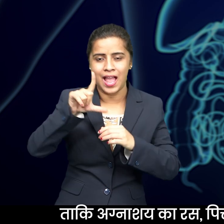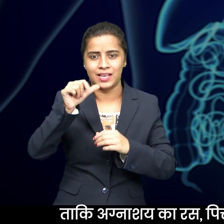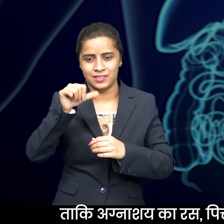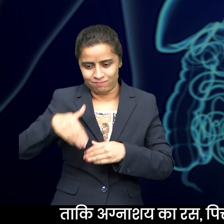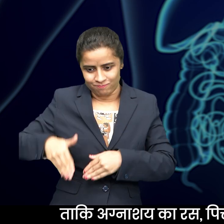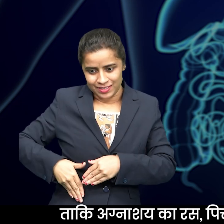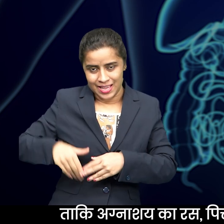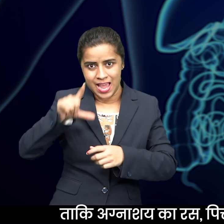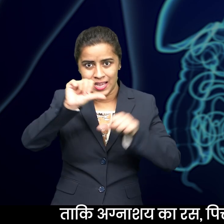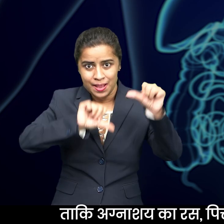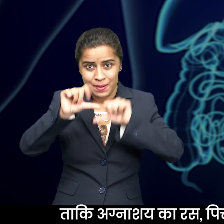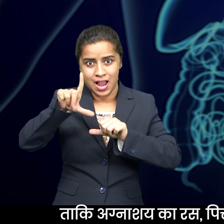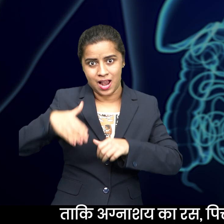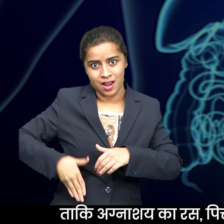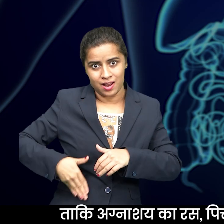स्राव होता है।